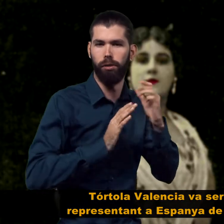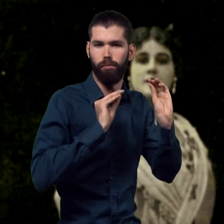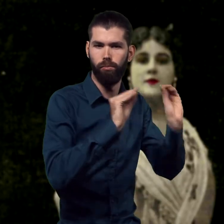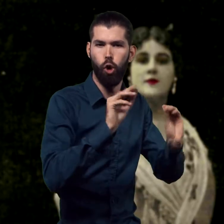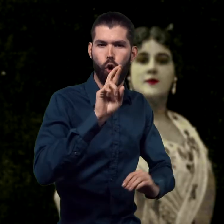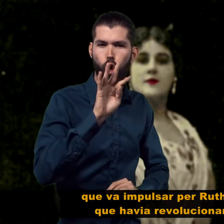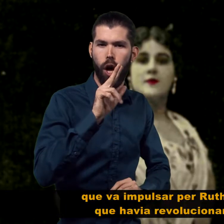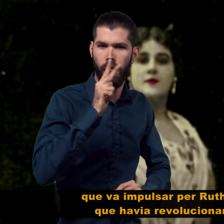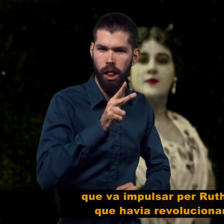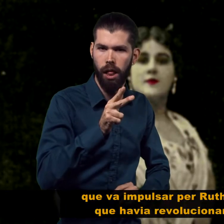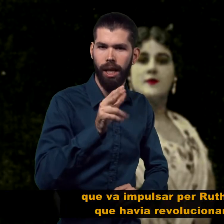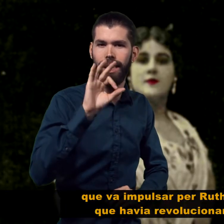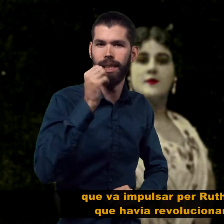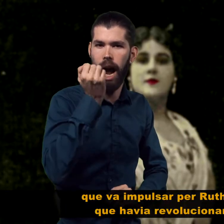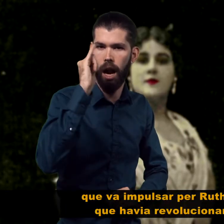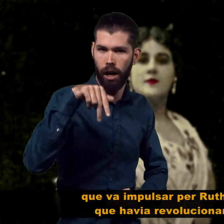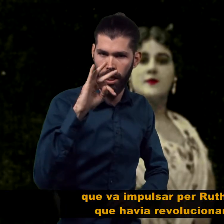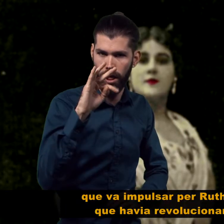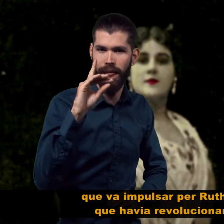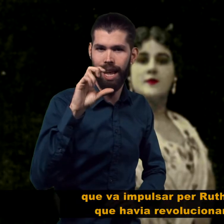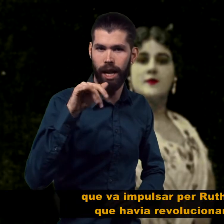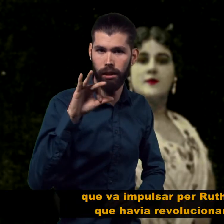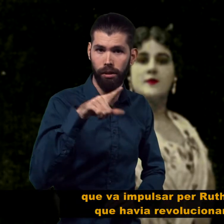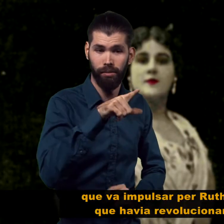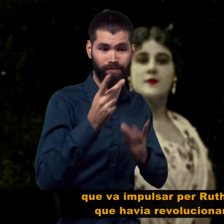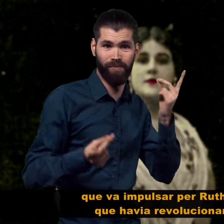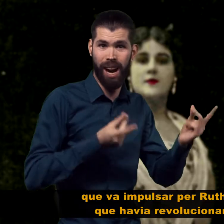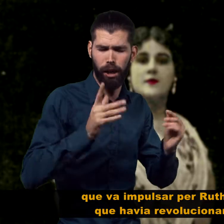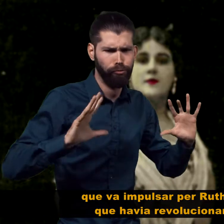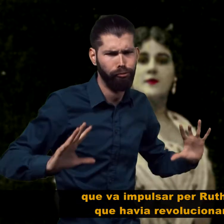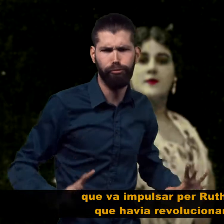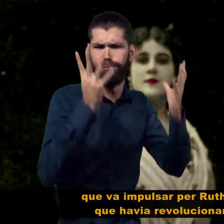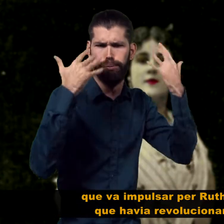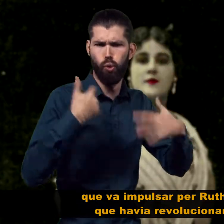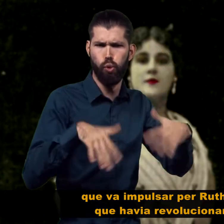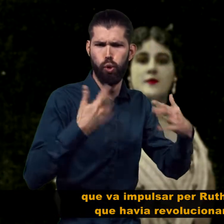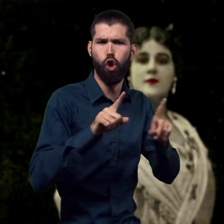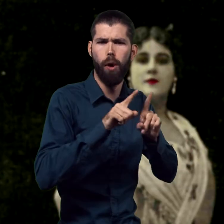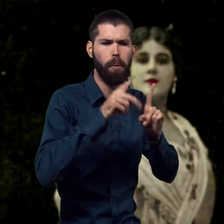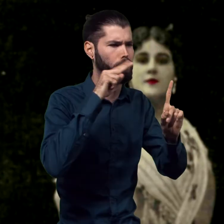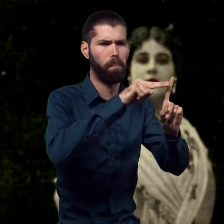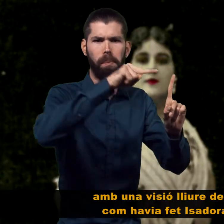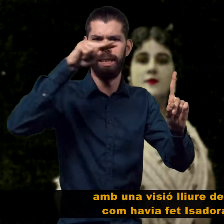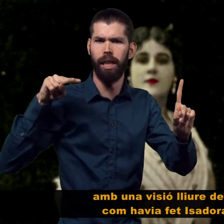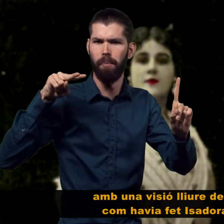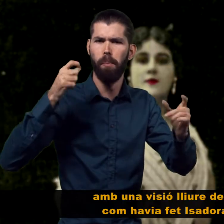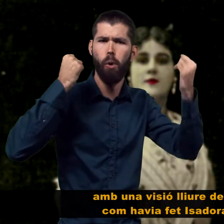la dansa amb una visió lliure del moviment, com havia fet Isadora Duncan, però inspirant-se en ambients orientalistes i el món